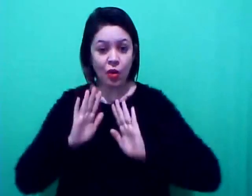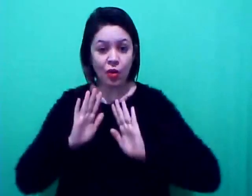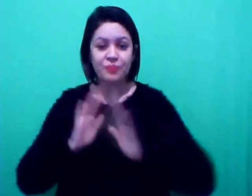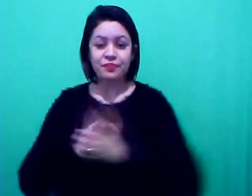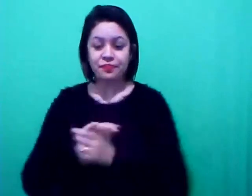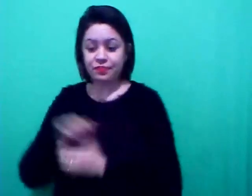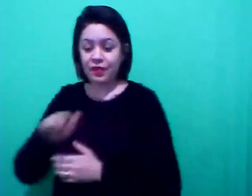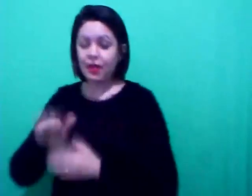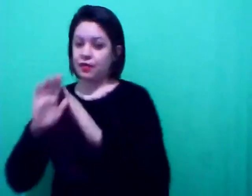curso?